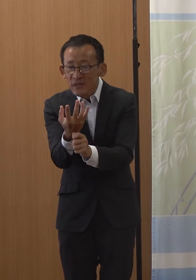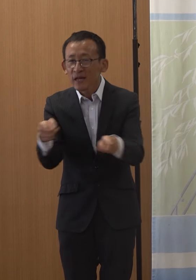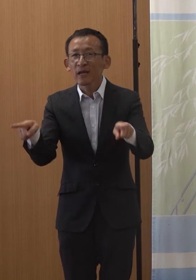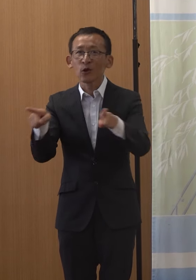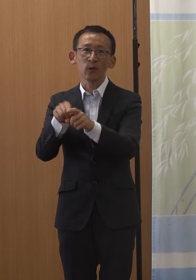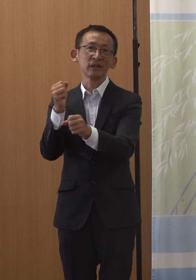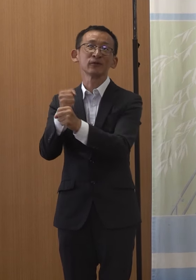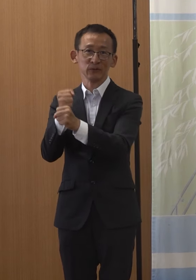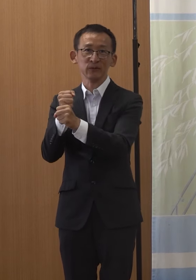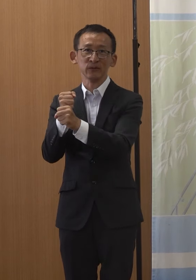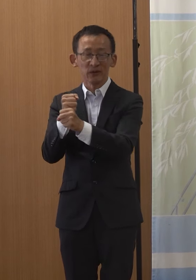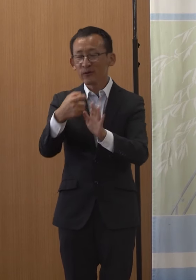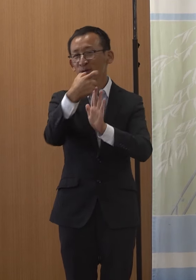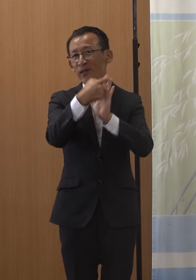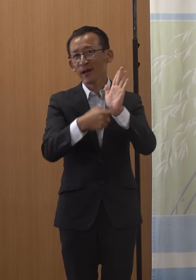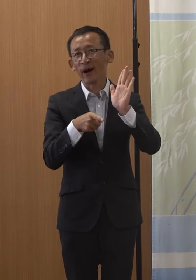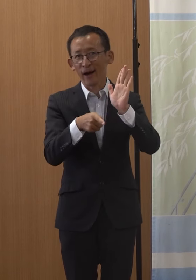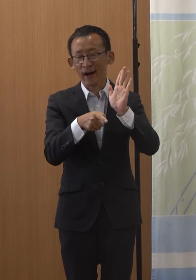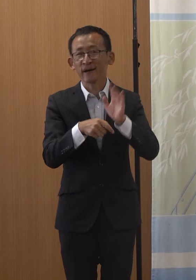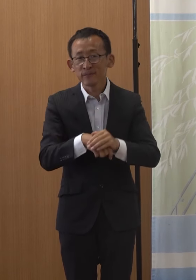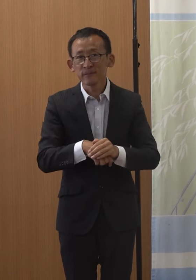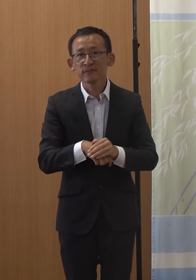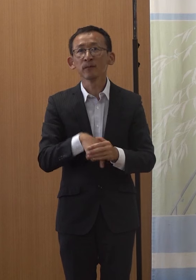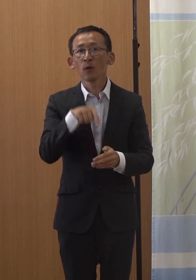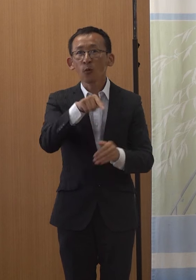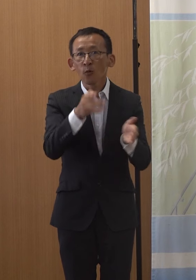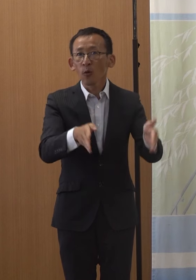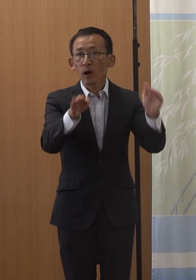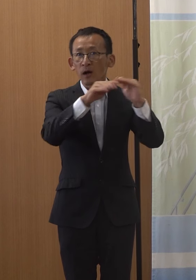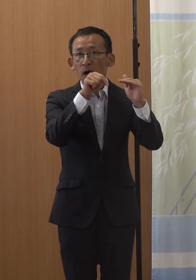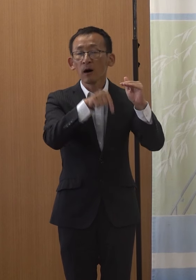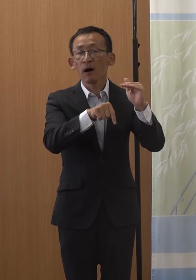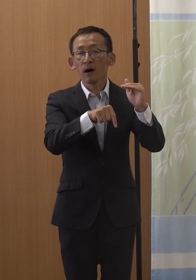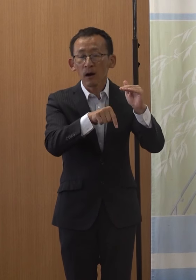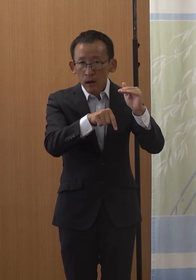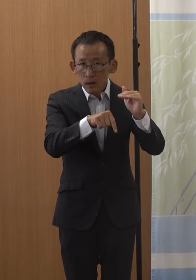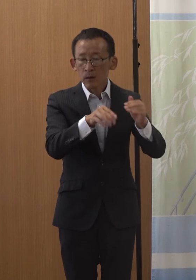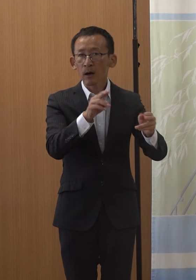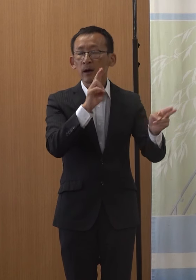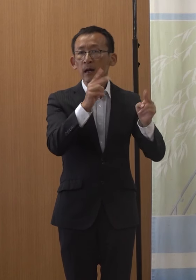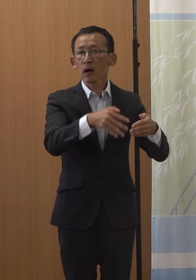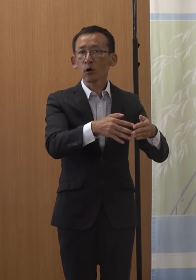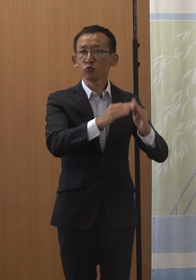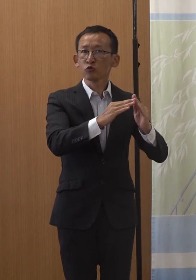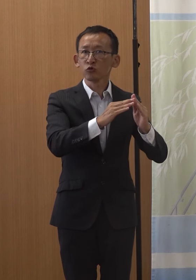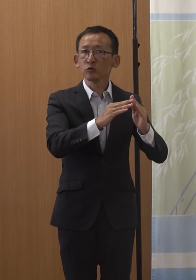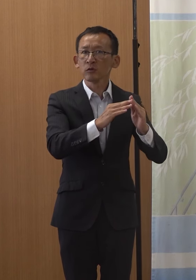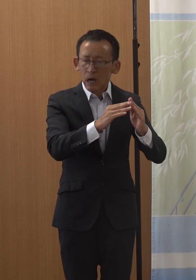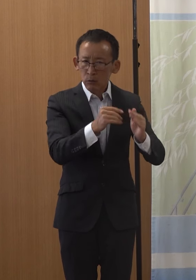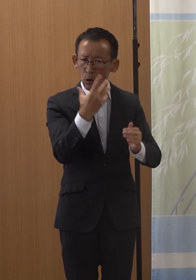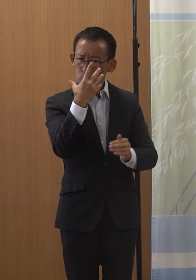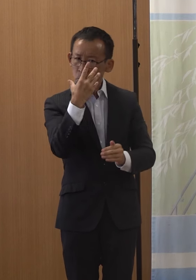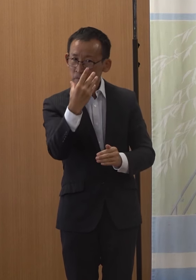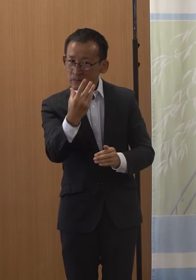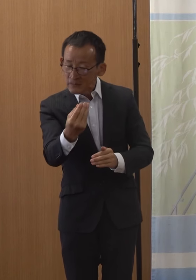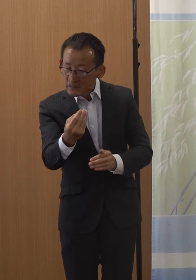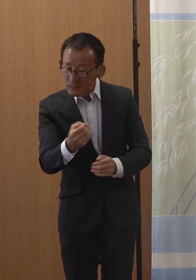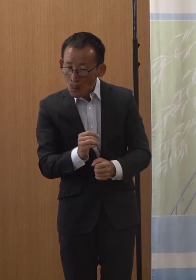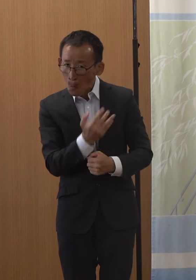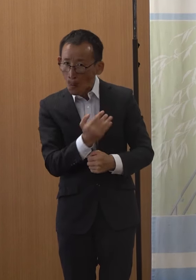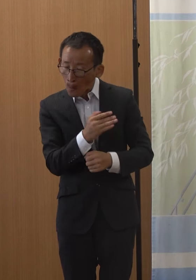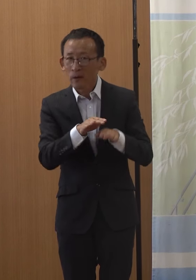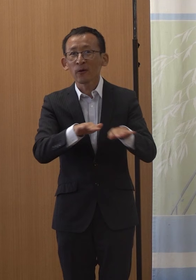であります。この金沢未来の街創造館では、起業家や好奇心あふれる子どもたち、情熱